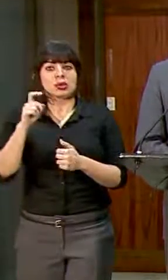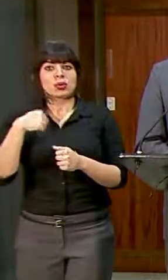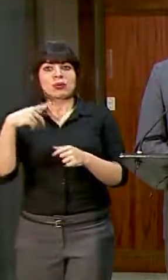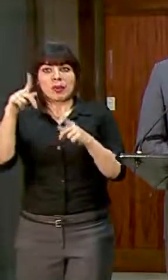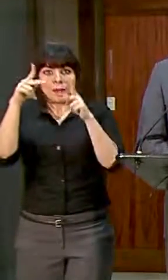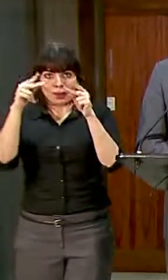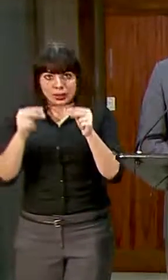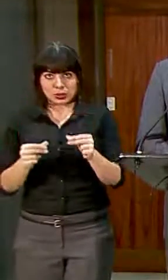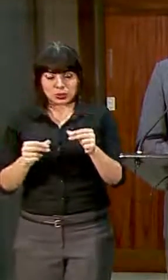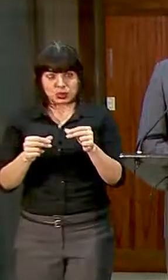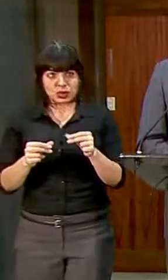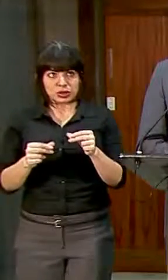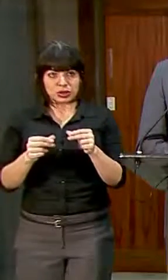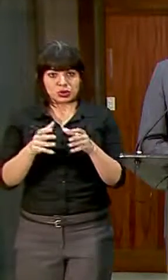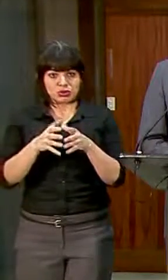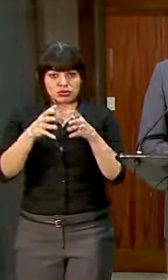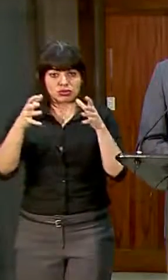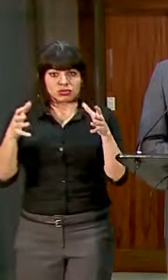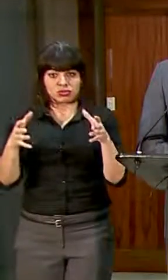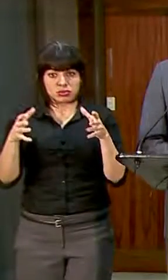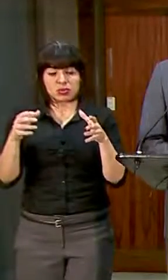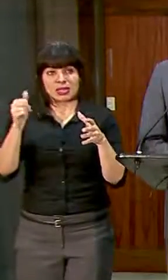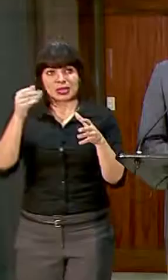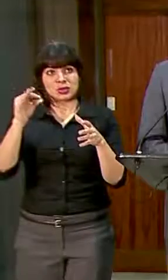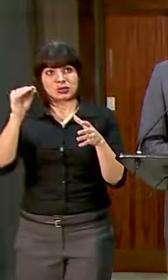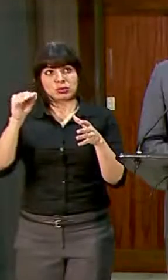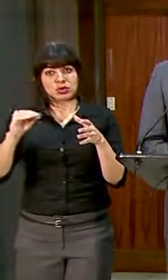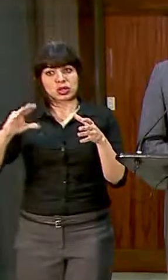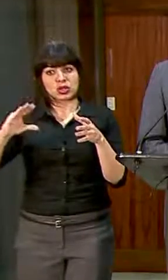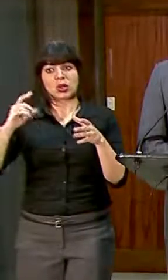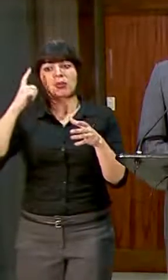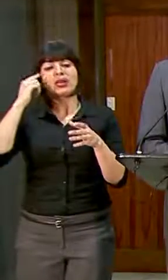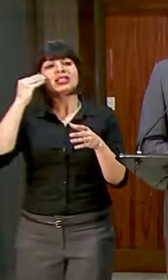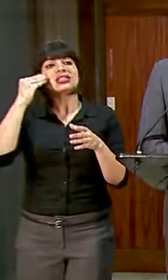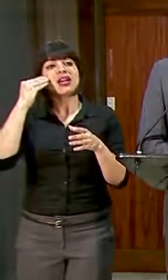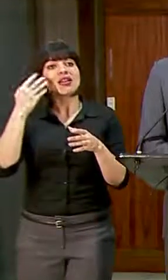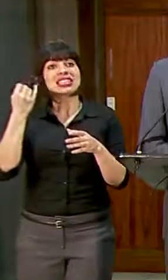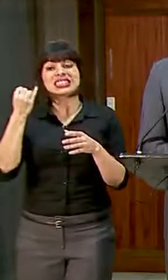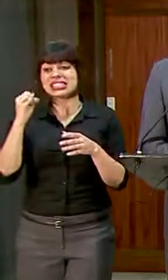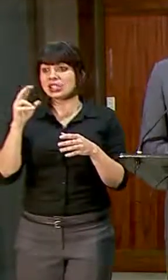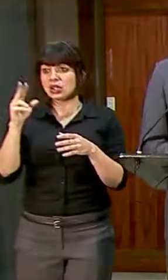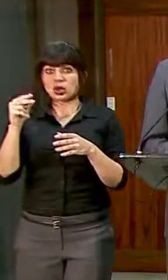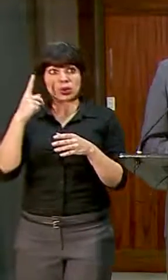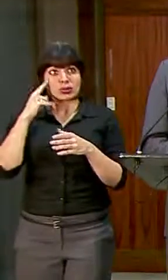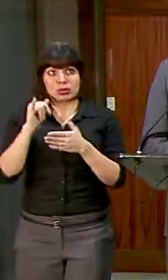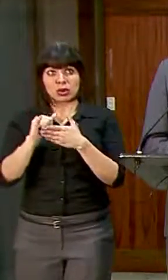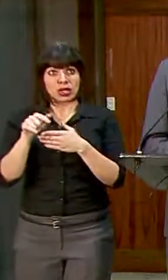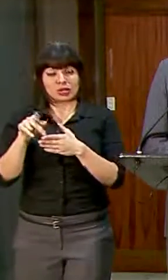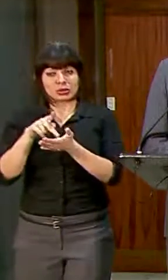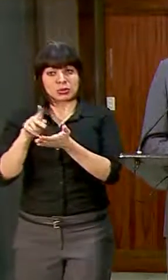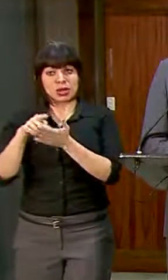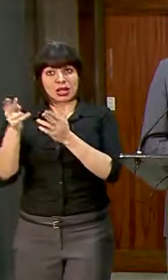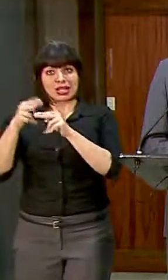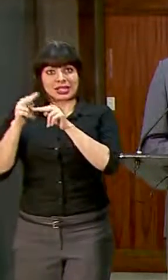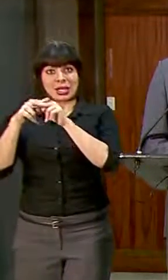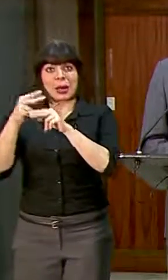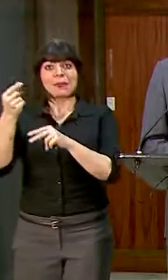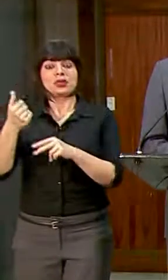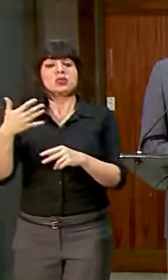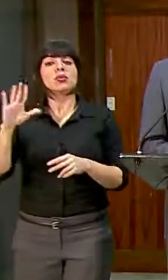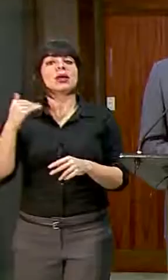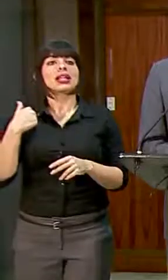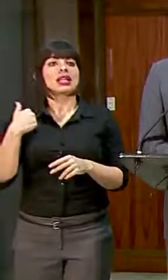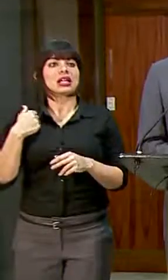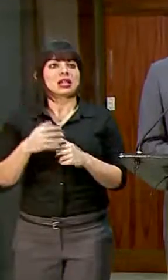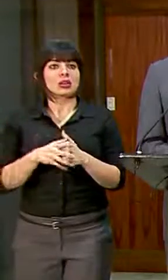un presupuesto que creció lo que creció el 19%, sabiendo que de no haber sido por ello, el presupuesto habría